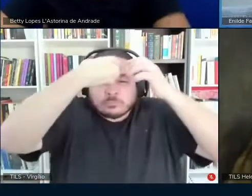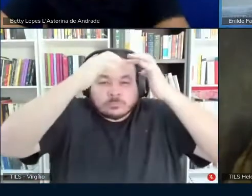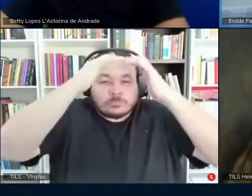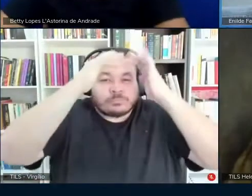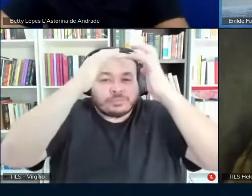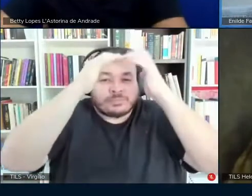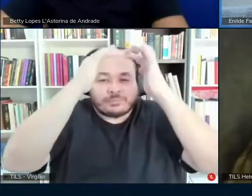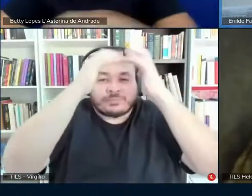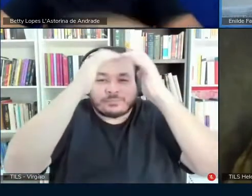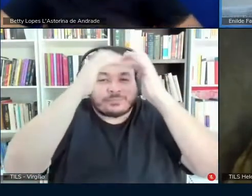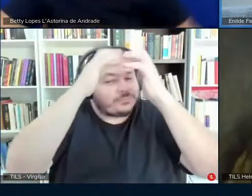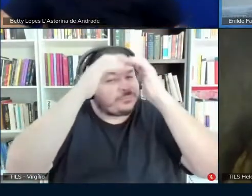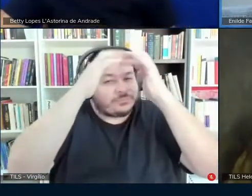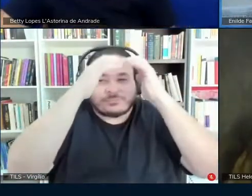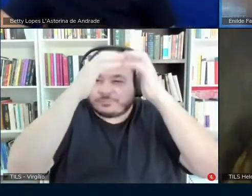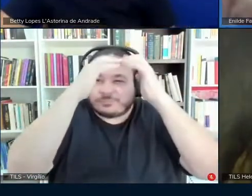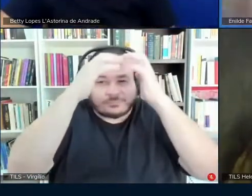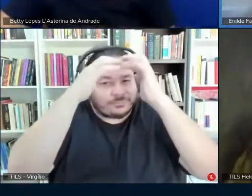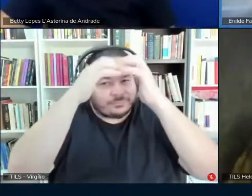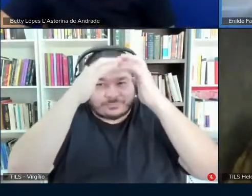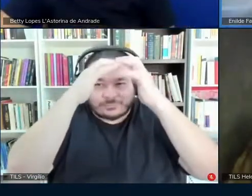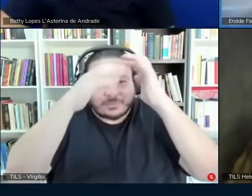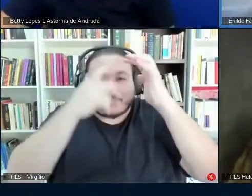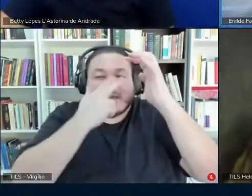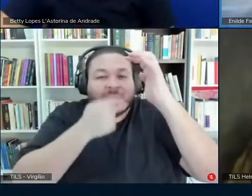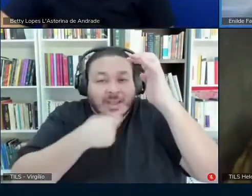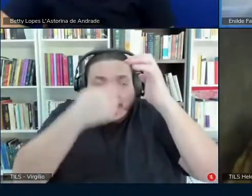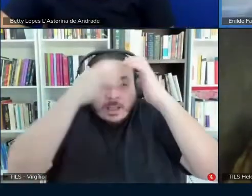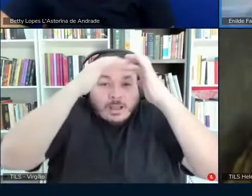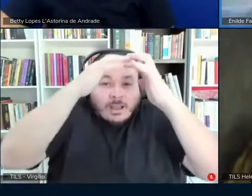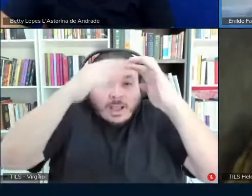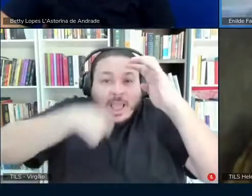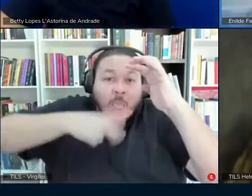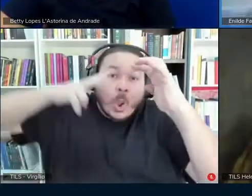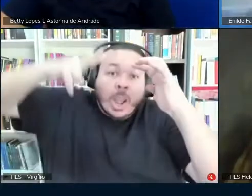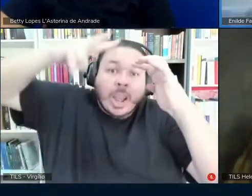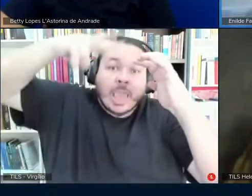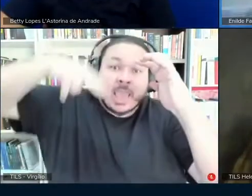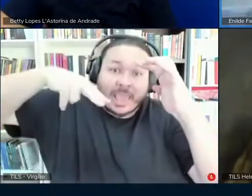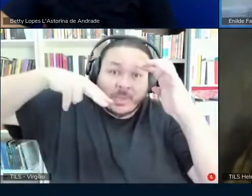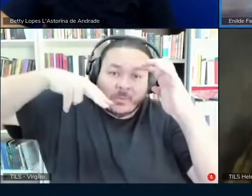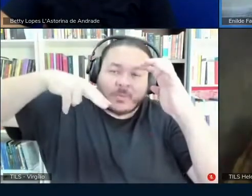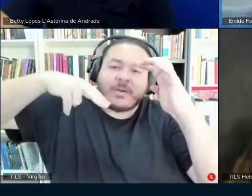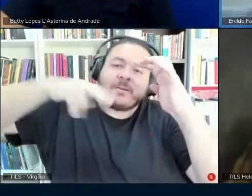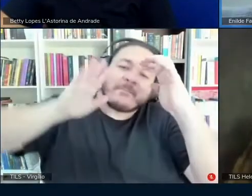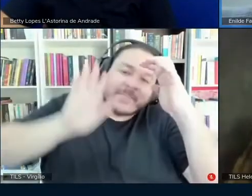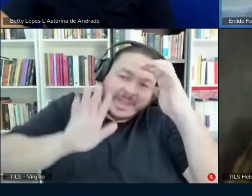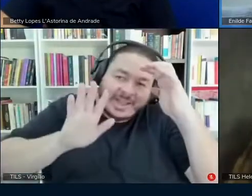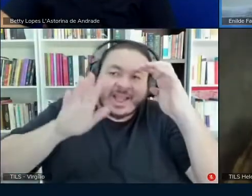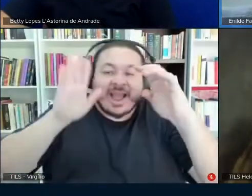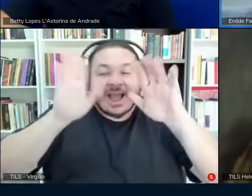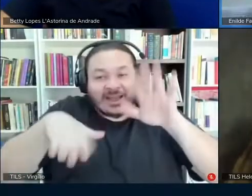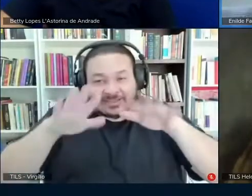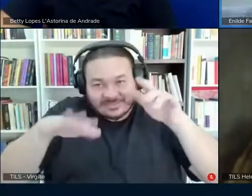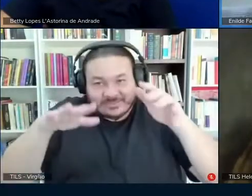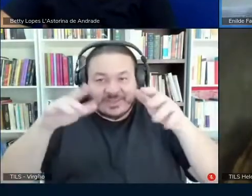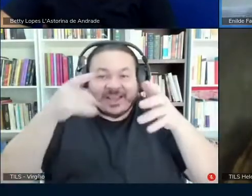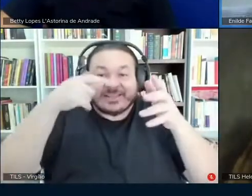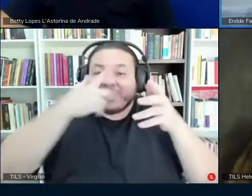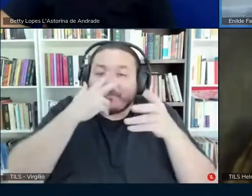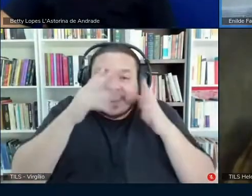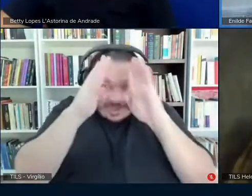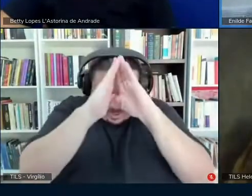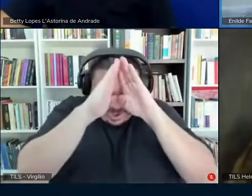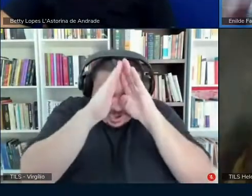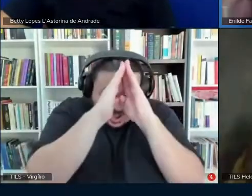Eles pensam. Aí eu digo assim, eu leio a cabeça desses moços, mas nem toda hora a página está aberta para a gente ler